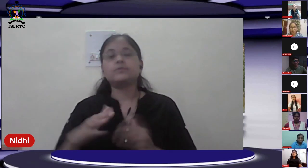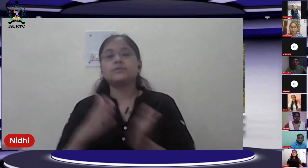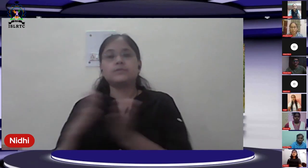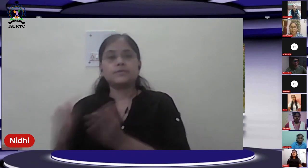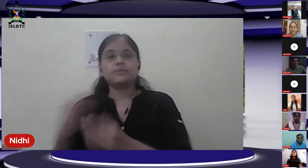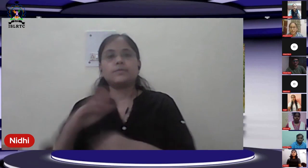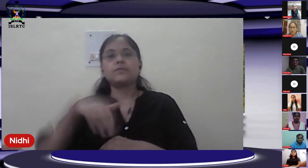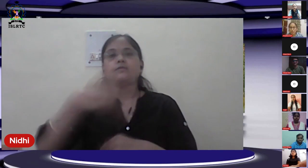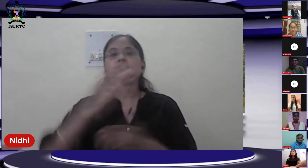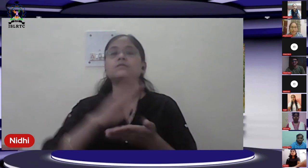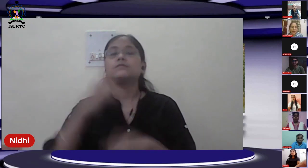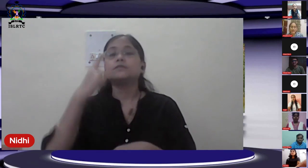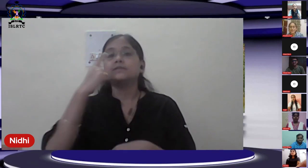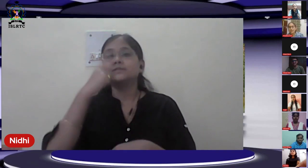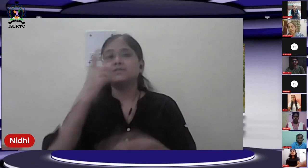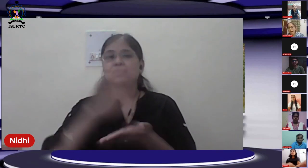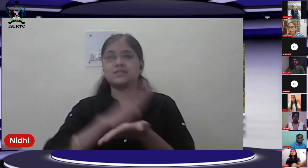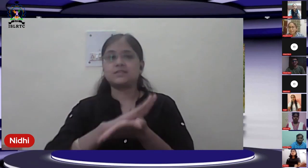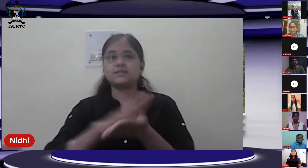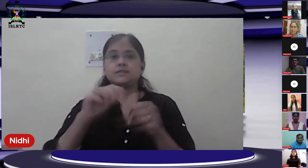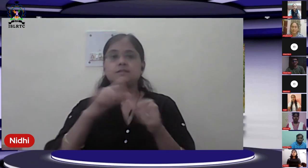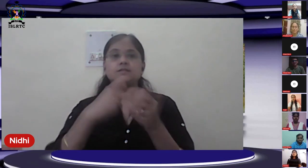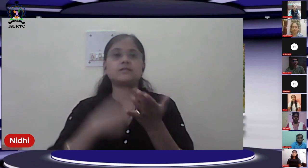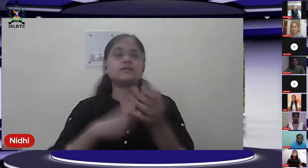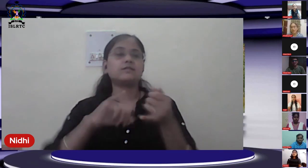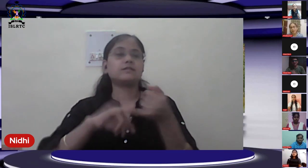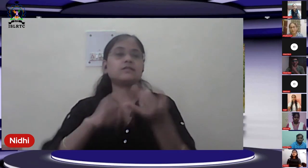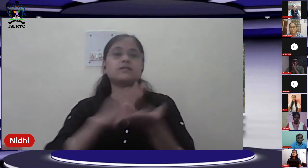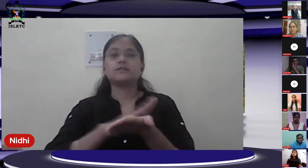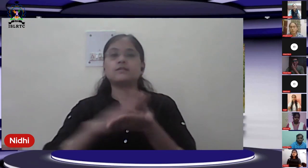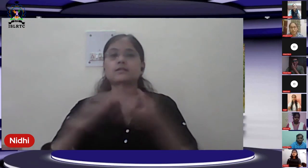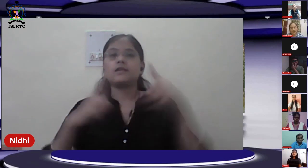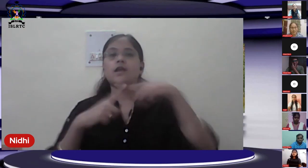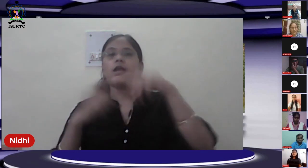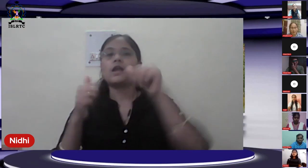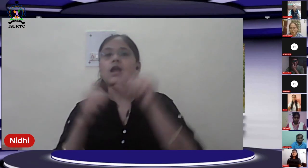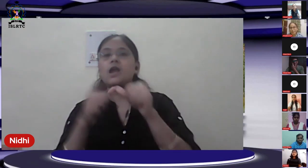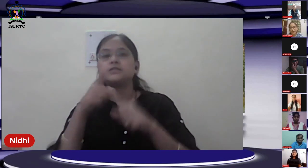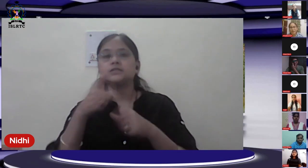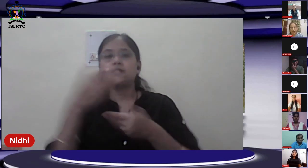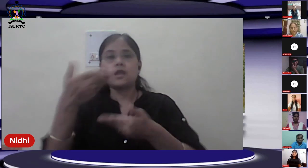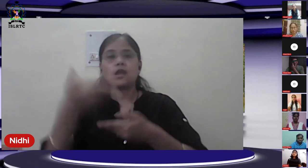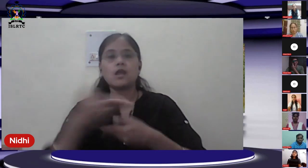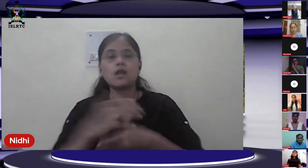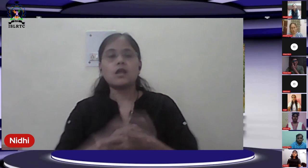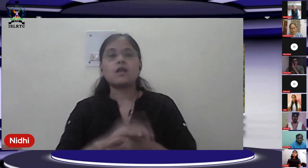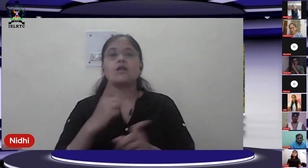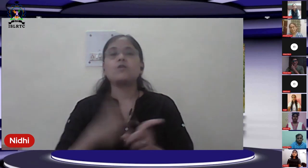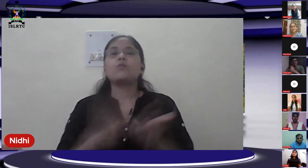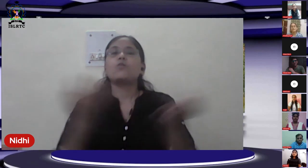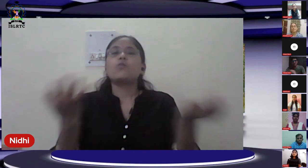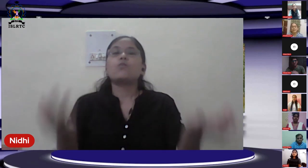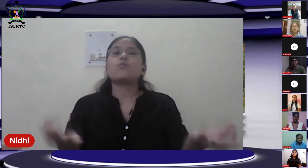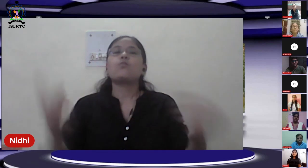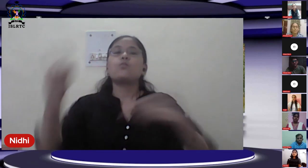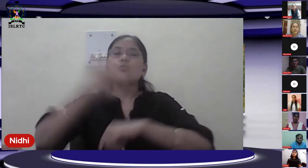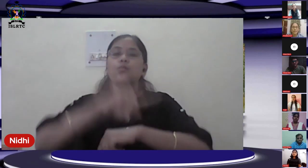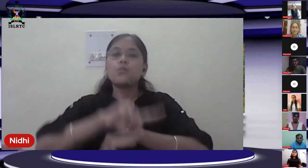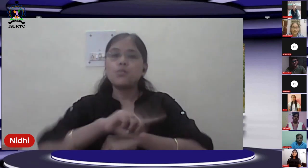को बुलाना चाहूंगी। हर्षिता, आप अपने विचार इस योगा दिवस के बारे में, योगा की इम्पोर्टेंस के बारे में हमारे साथ